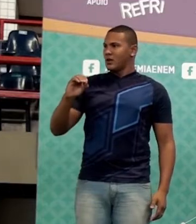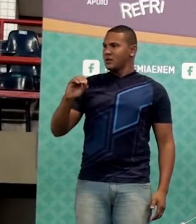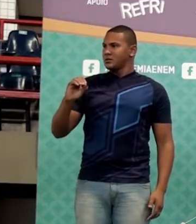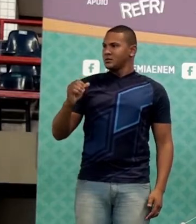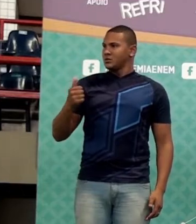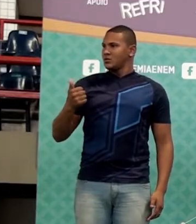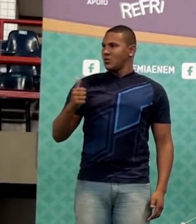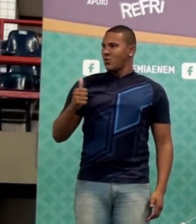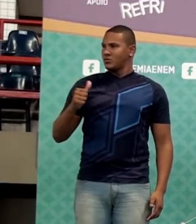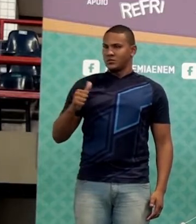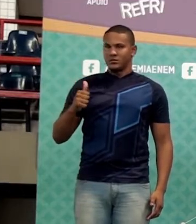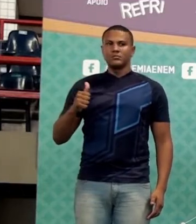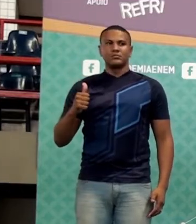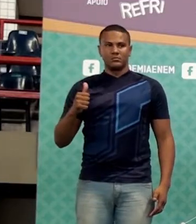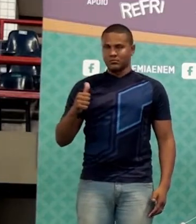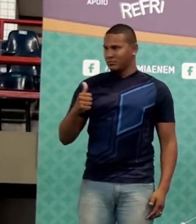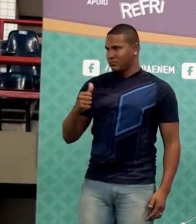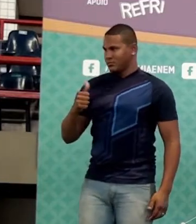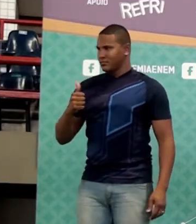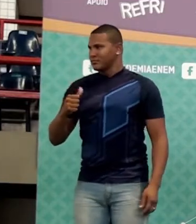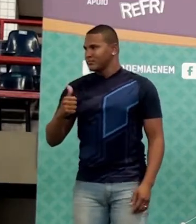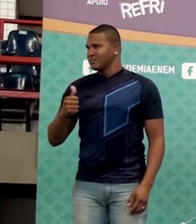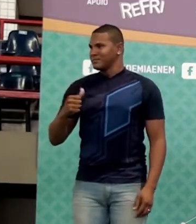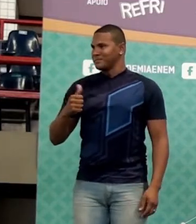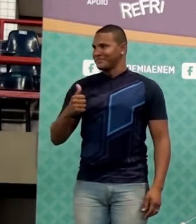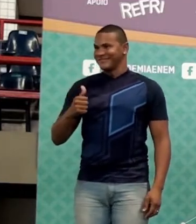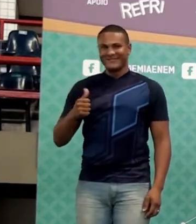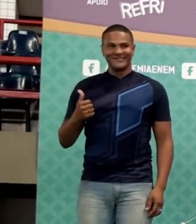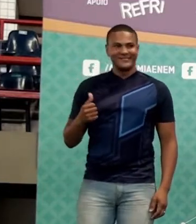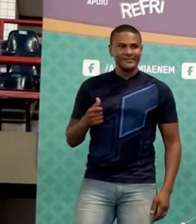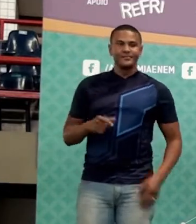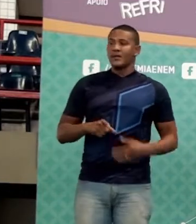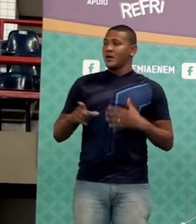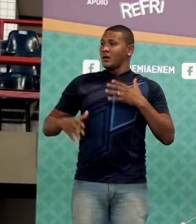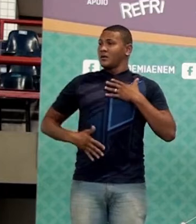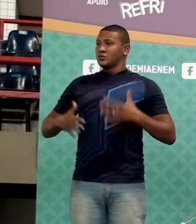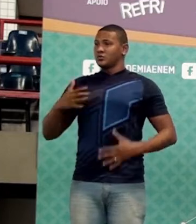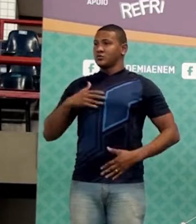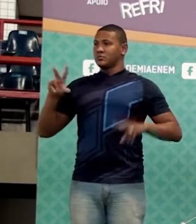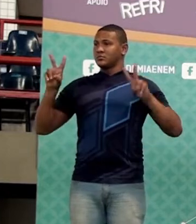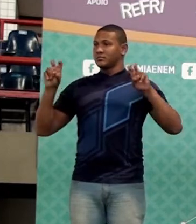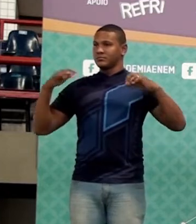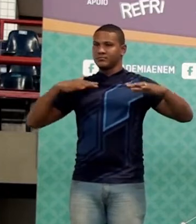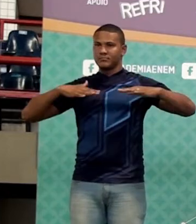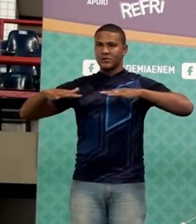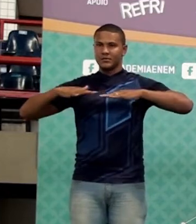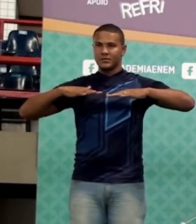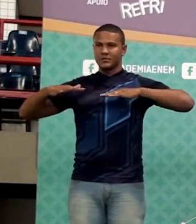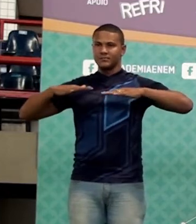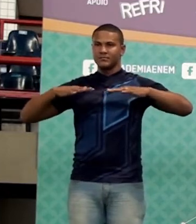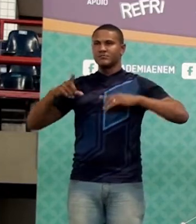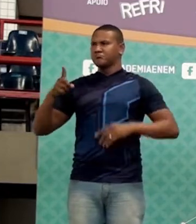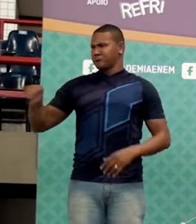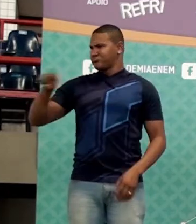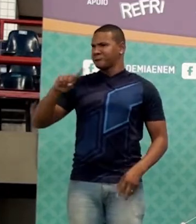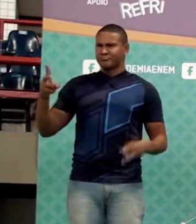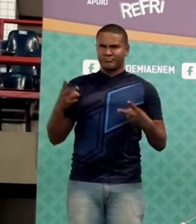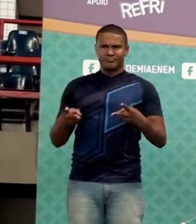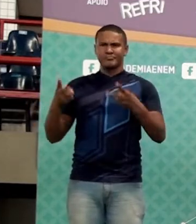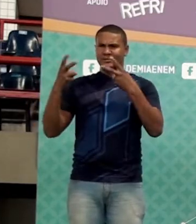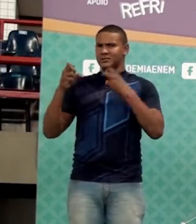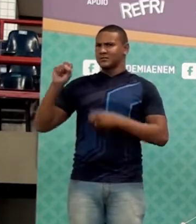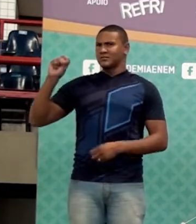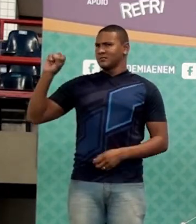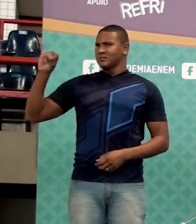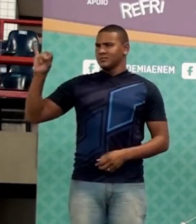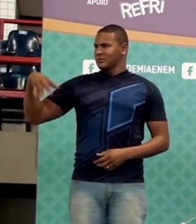as habilidades ligadas ao corpo, ao movimento. E vocês vão ver que essas habilidades, além